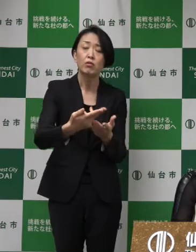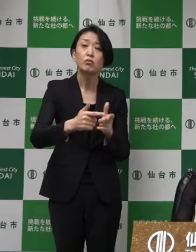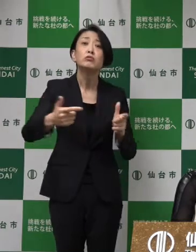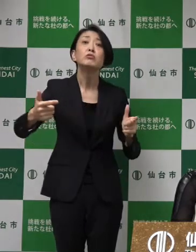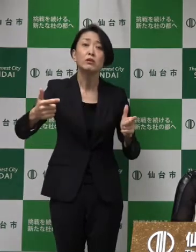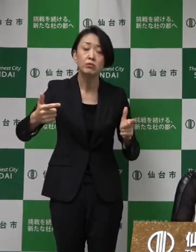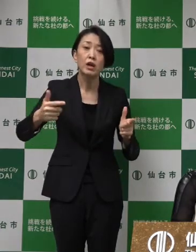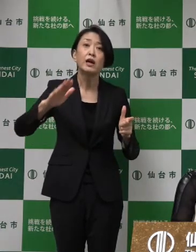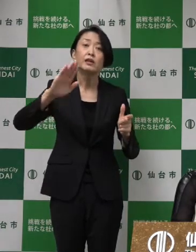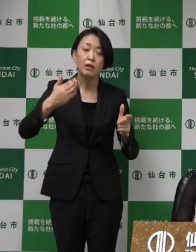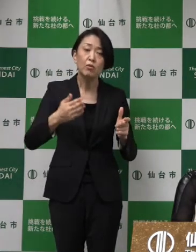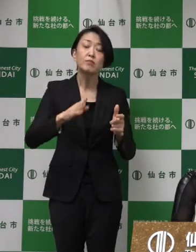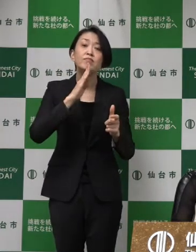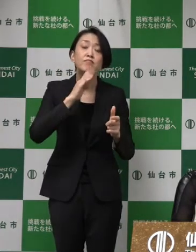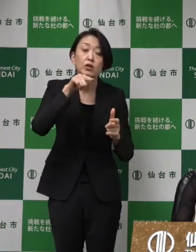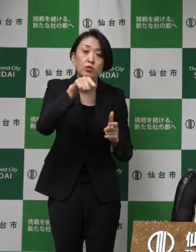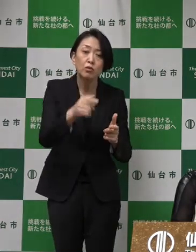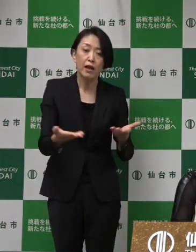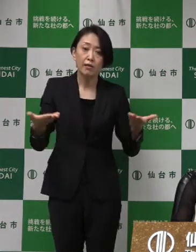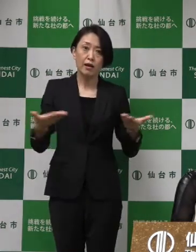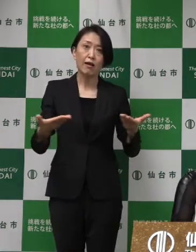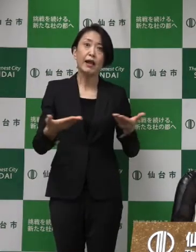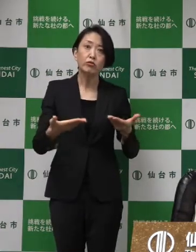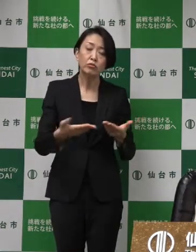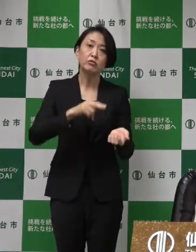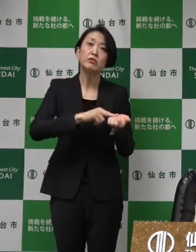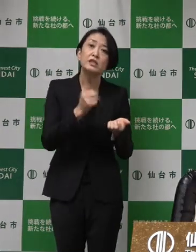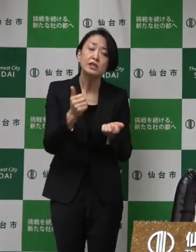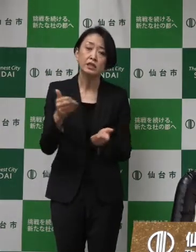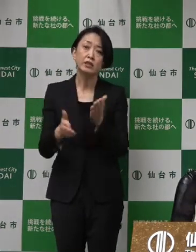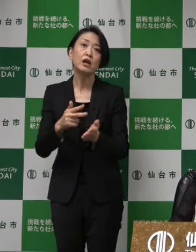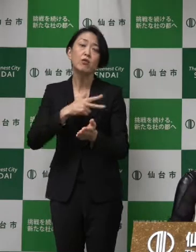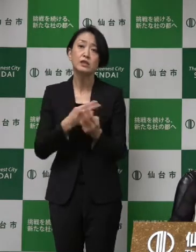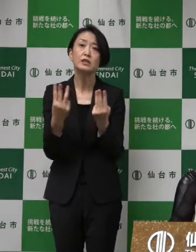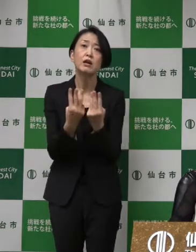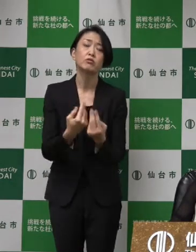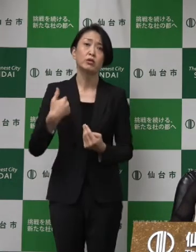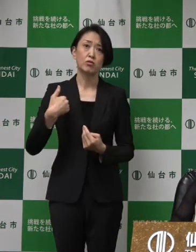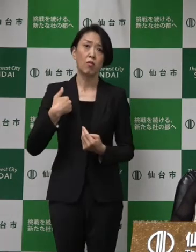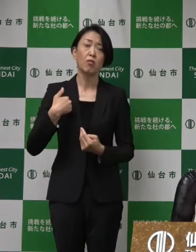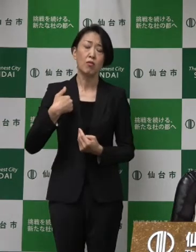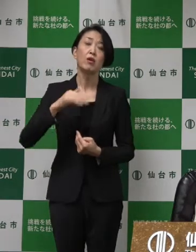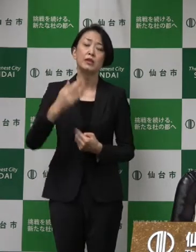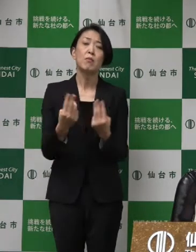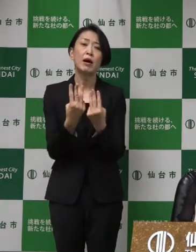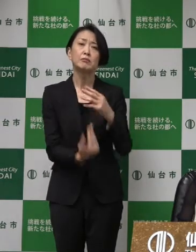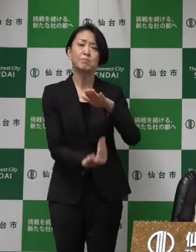ナ病床における医療従事者のマンパワーも含めまして、医療のリソースには限界があります